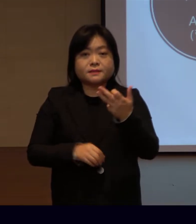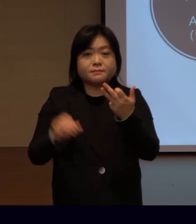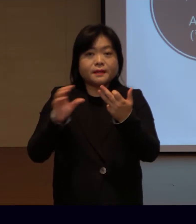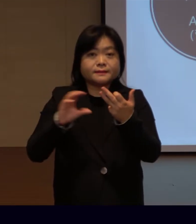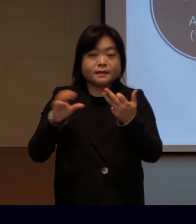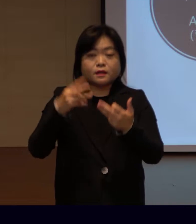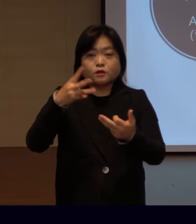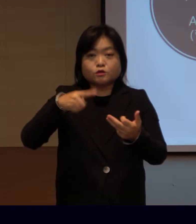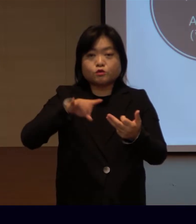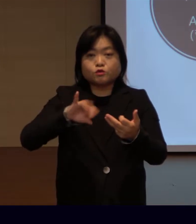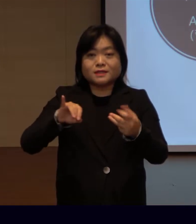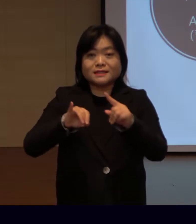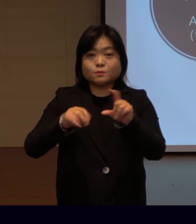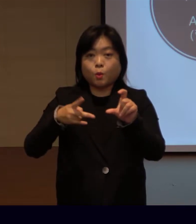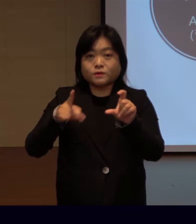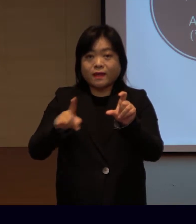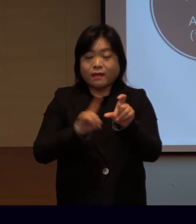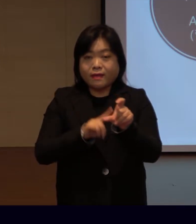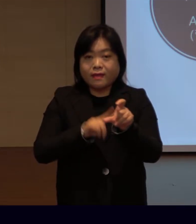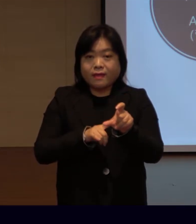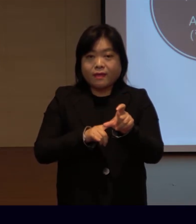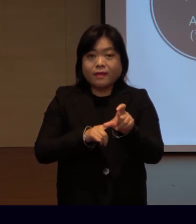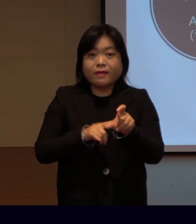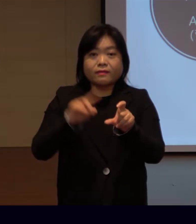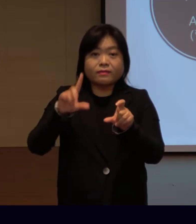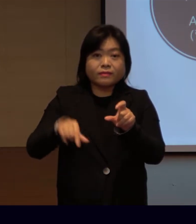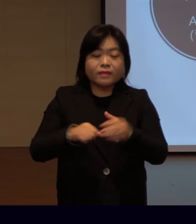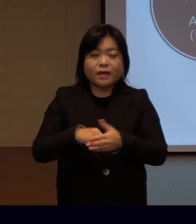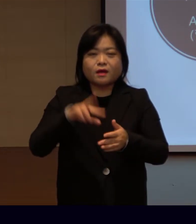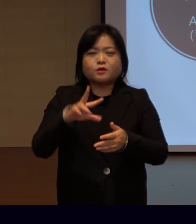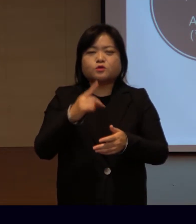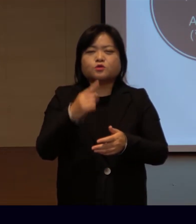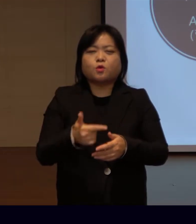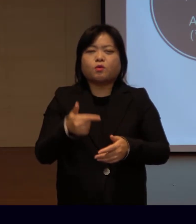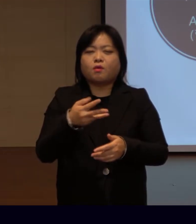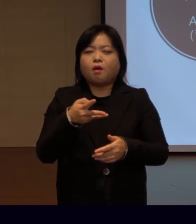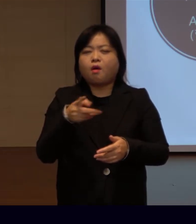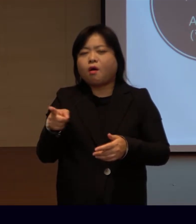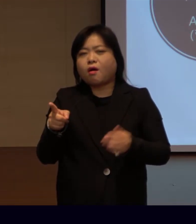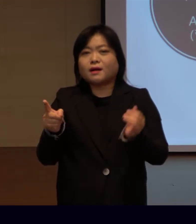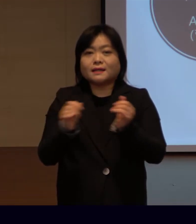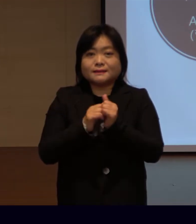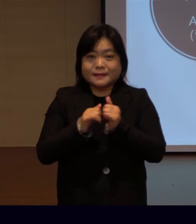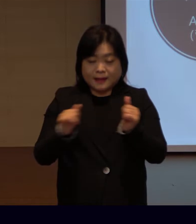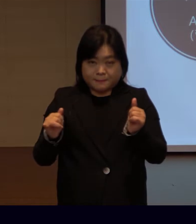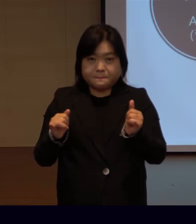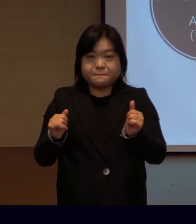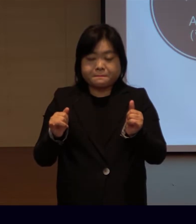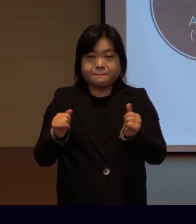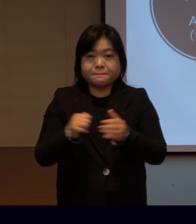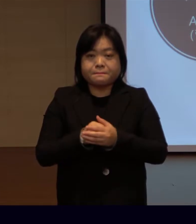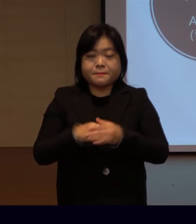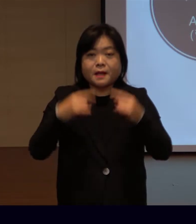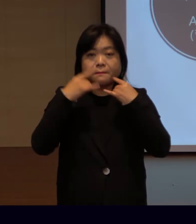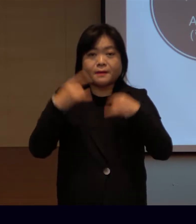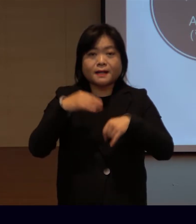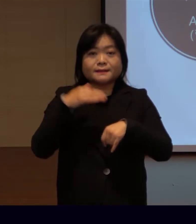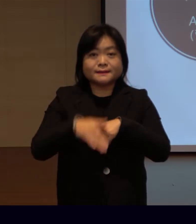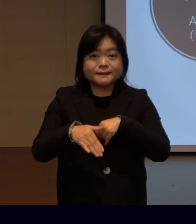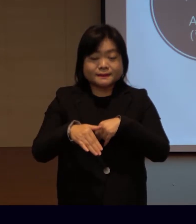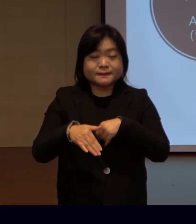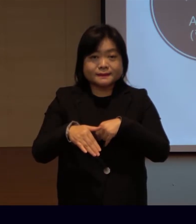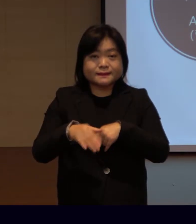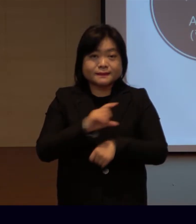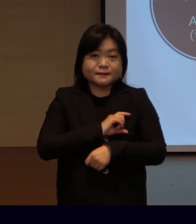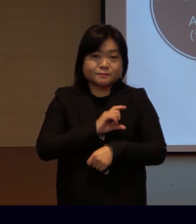18세기에 루이 15세 당시에 존 러라고 하는 존 라스라고 하고 프랑스식으로 그러니까 뭐